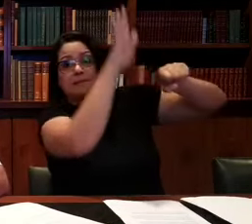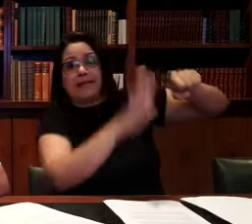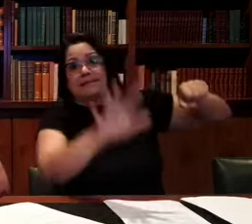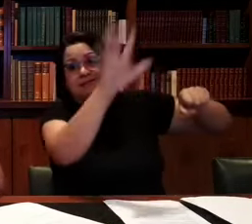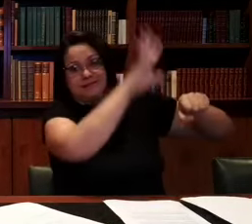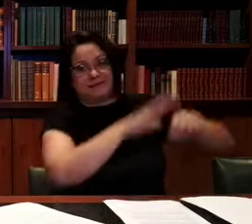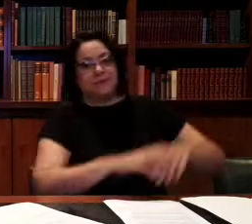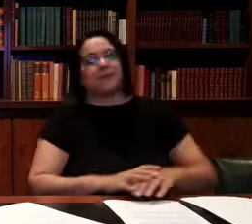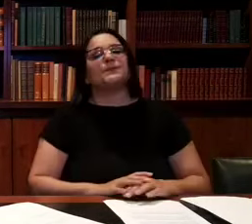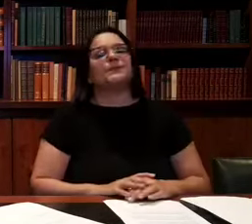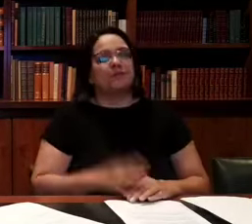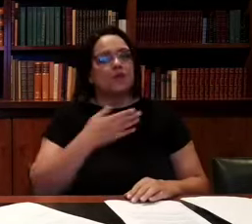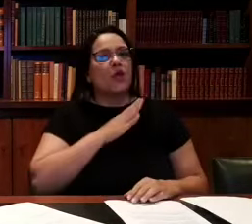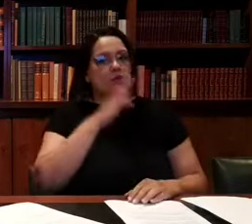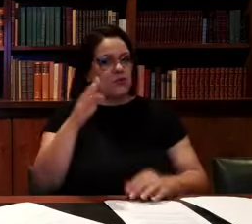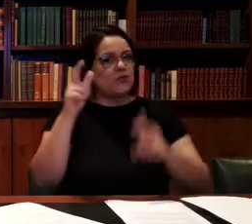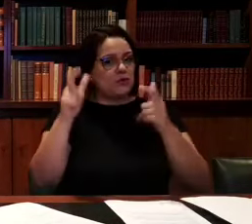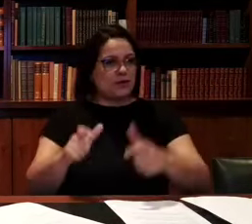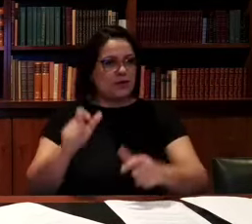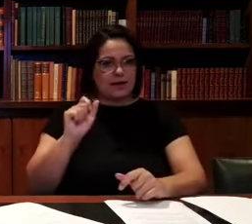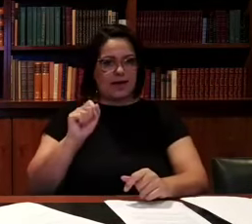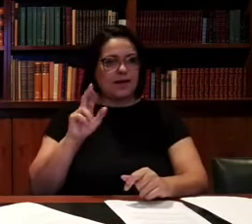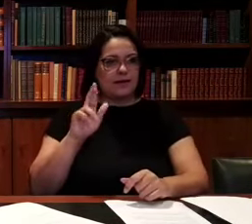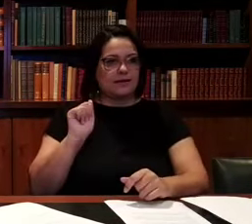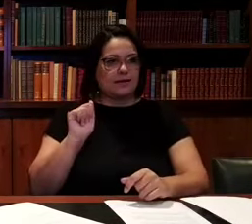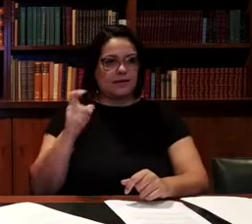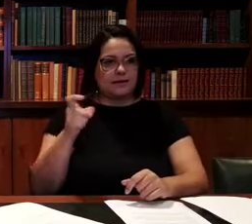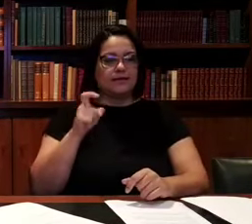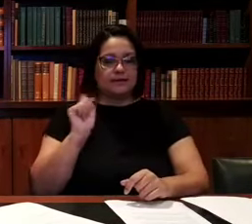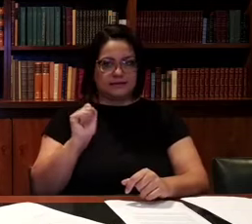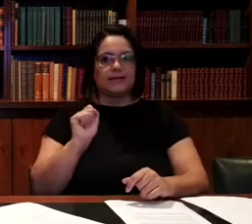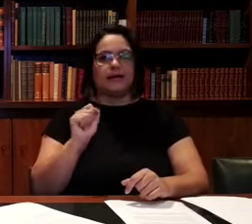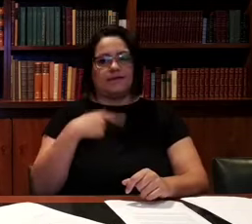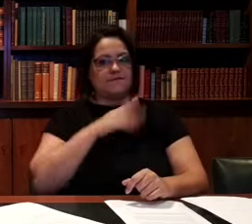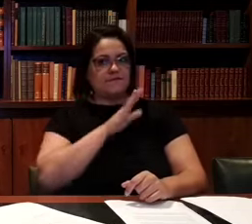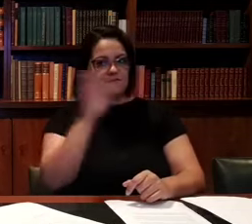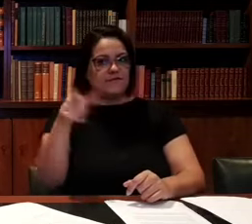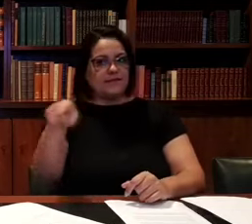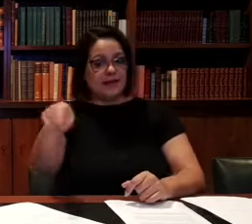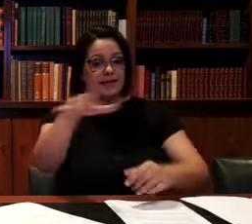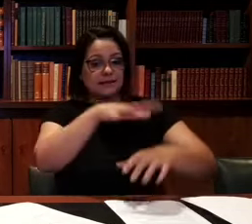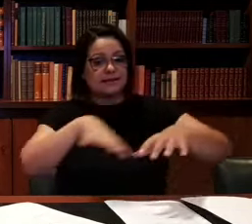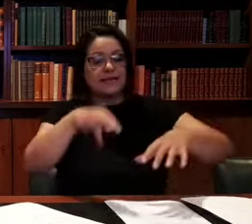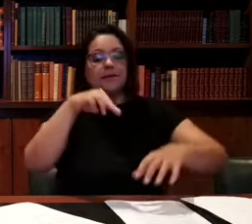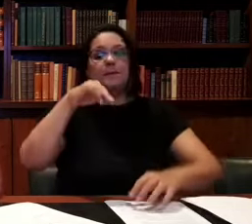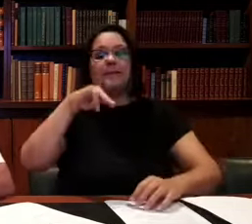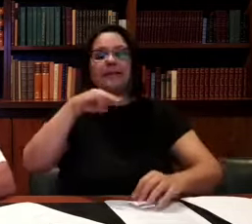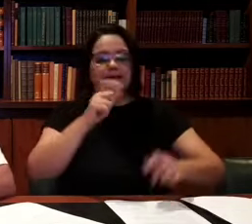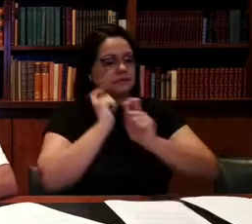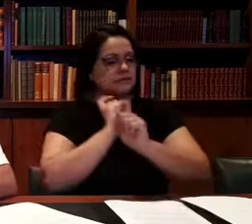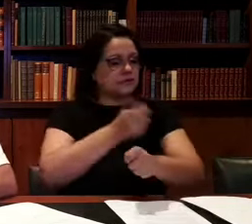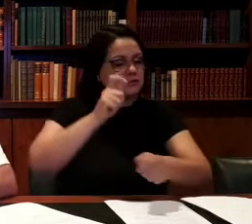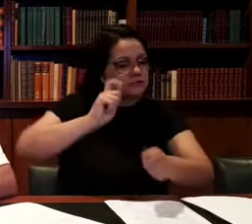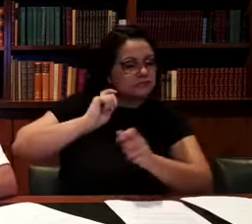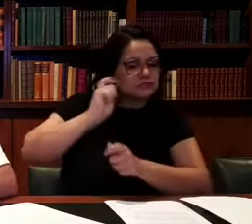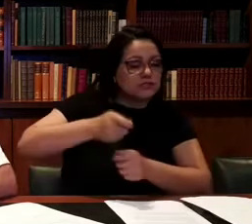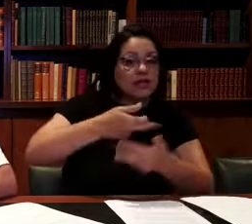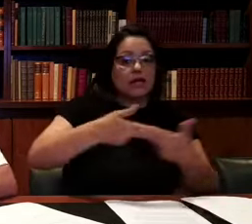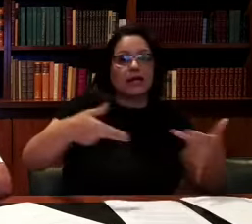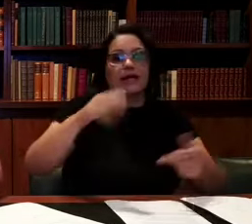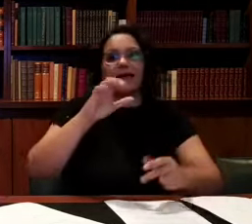eleições tá não tive em Catalão ainda para ver a menina de lá sabem que a mentira foi foi vendido no há poucos anos os chineses